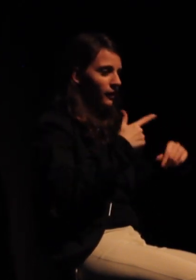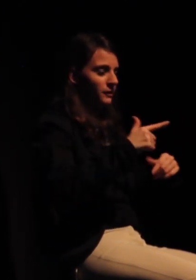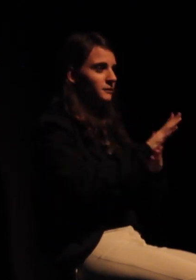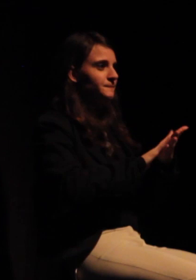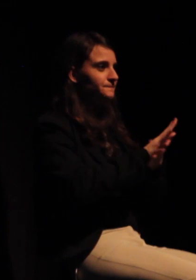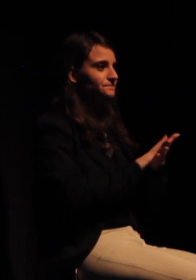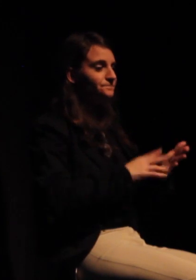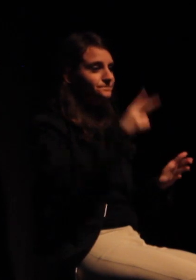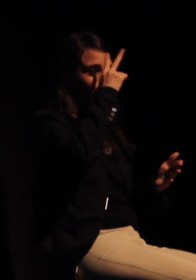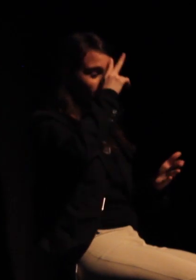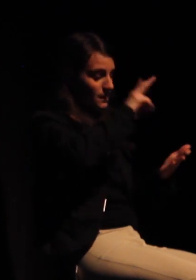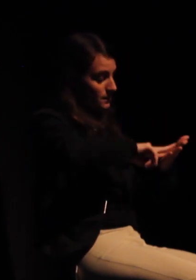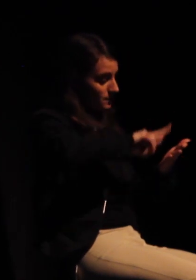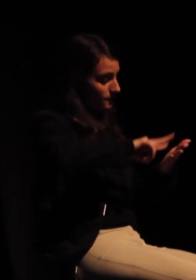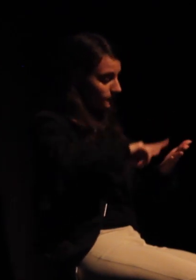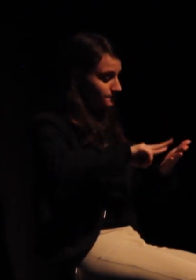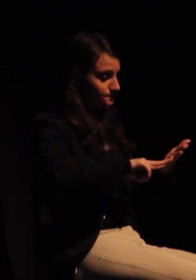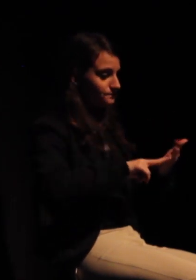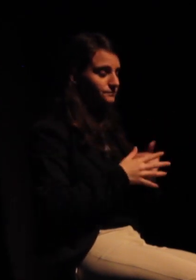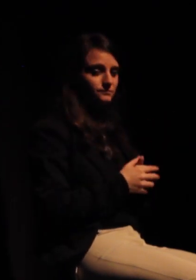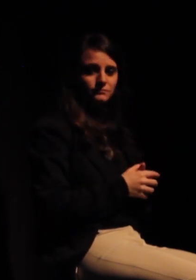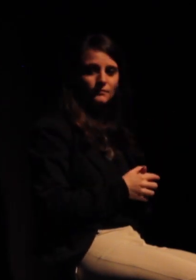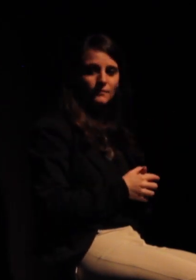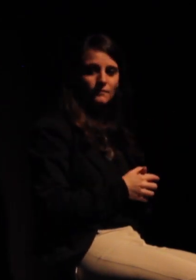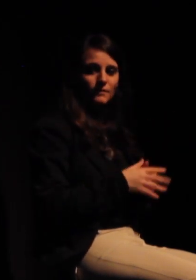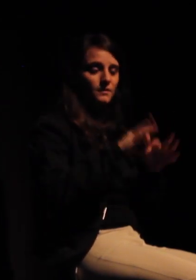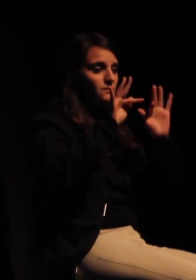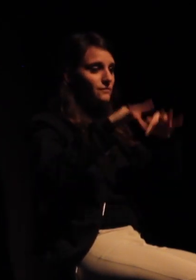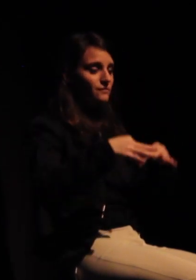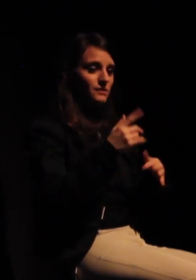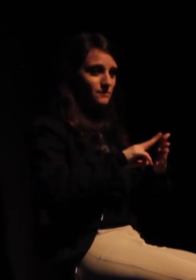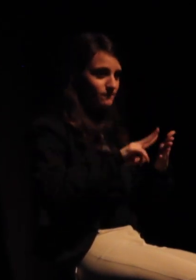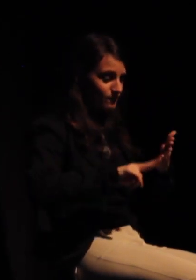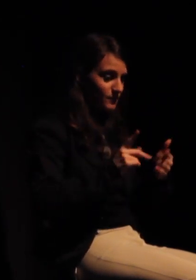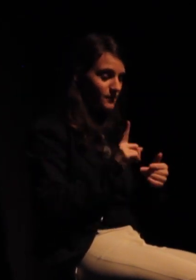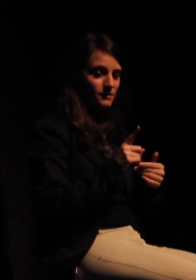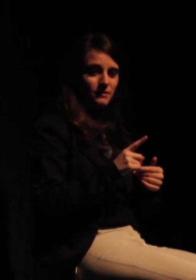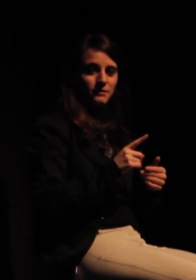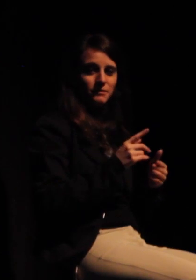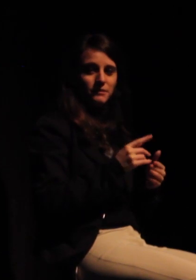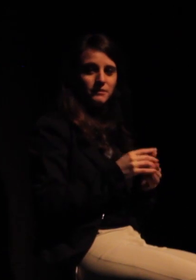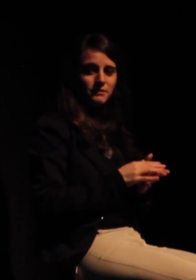livro que ele pode ser lido, não leia o fim, mas você pode ir no meio e lendo em qualquer